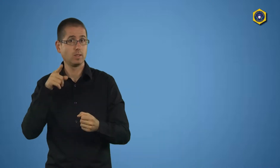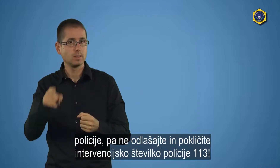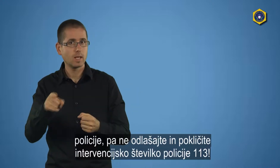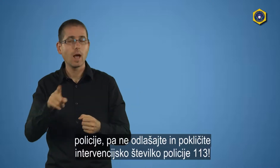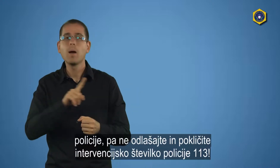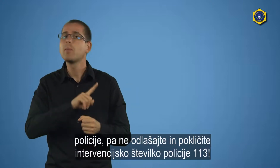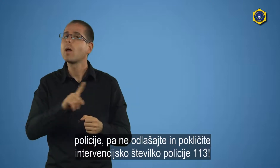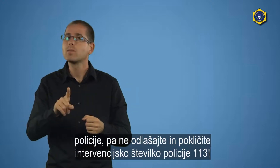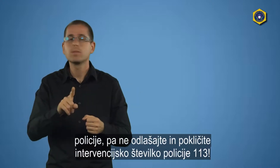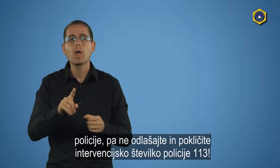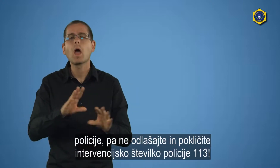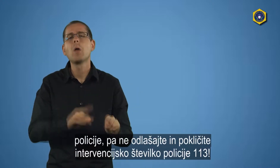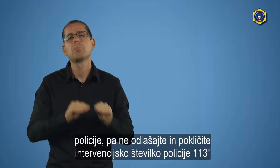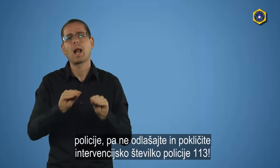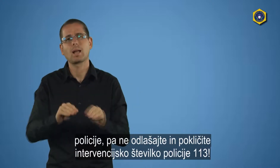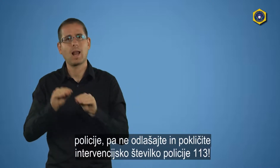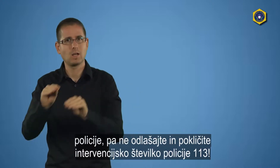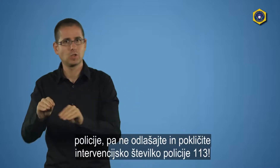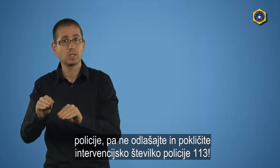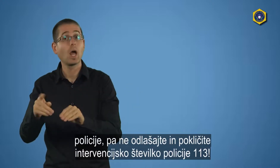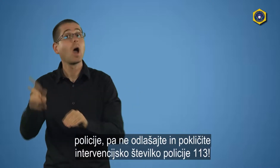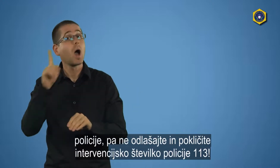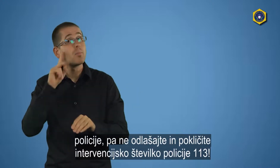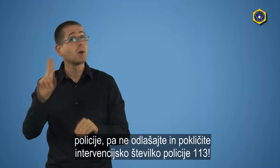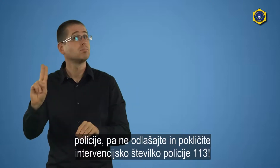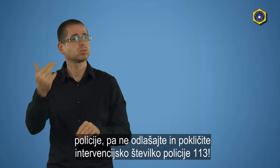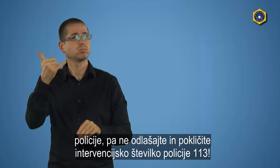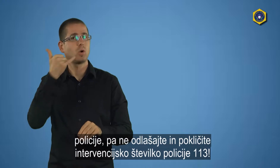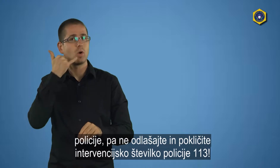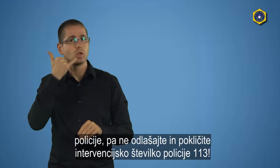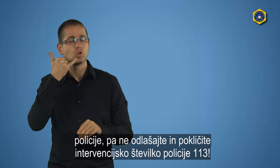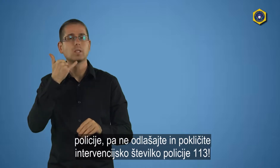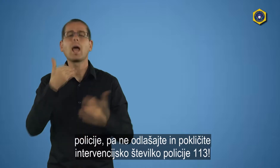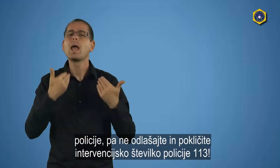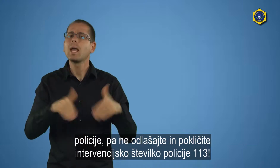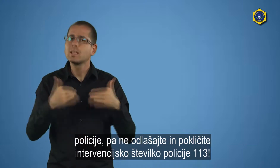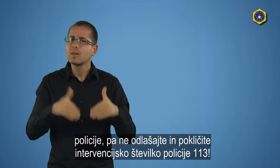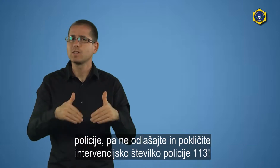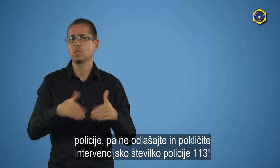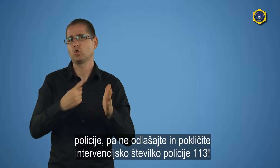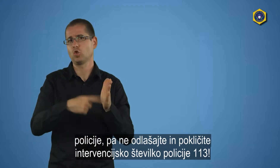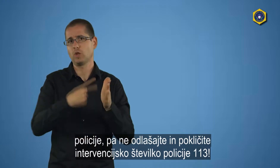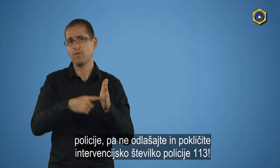in pokličite intervencijsko številko policije 113.